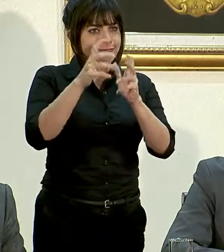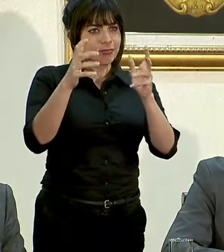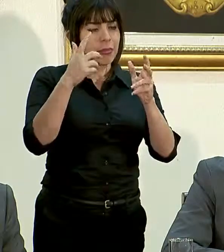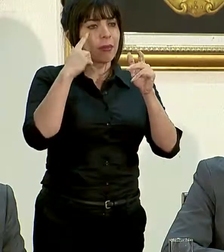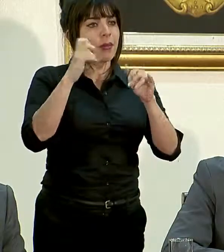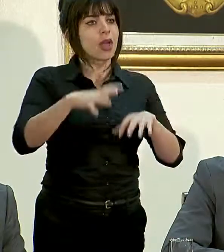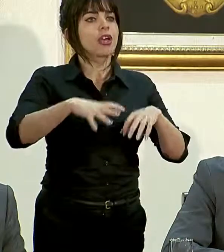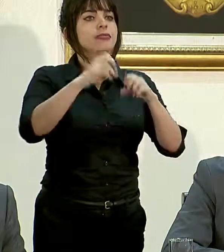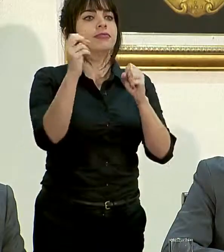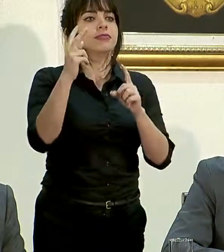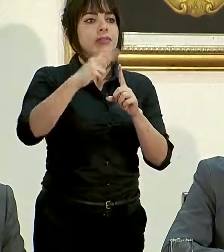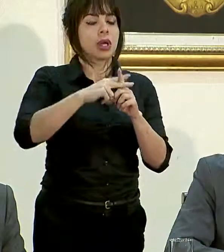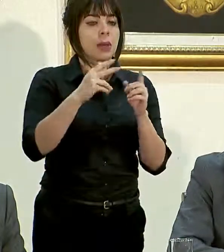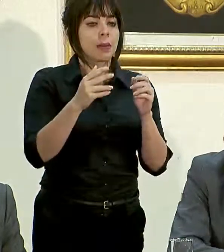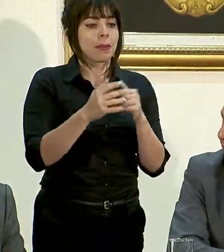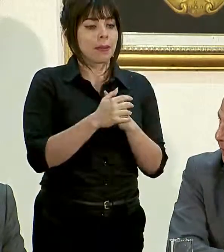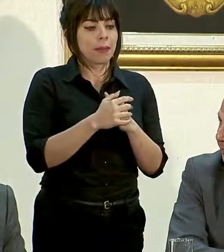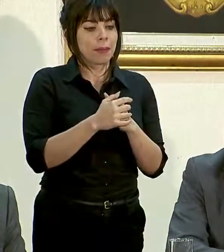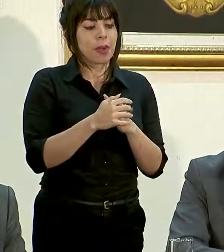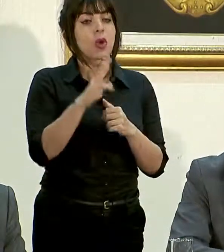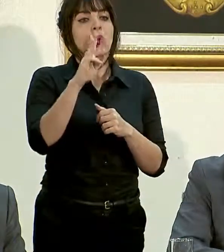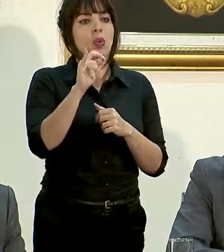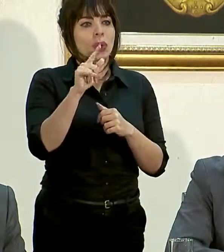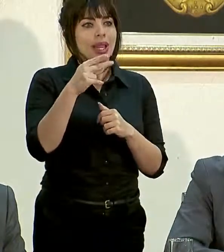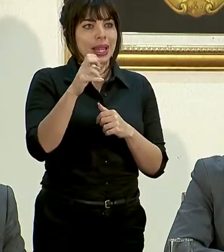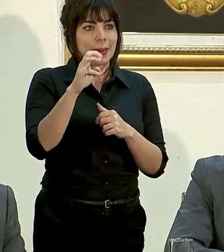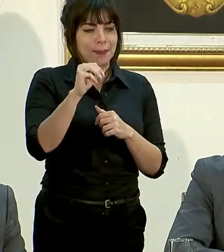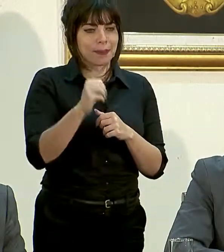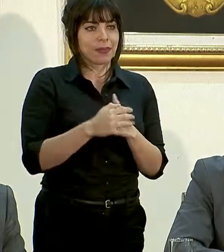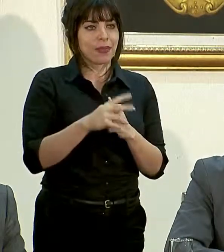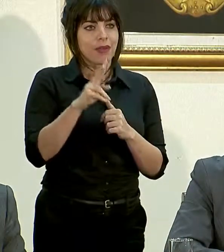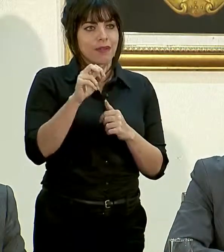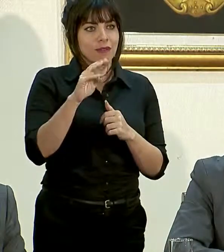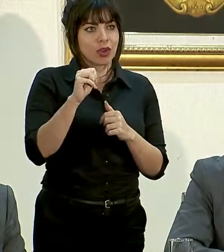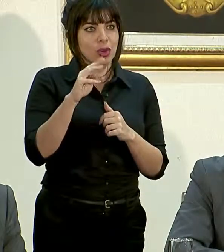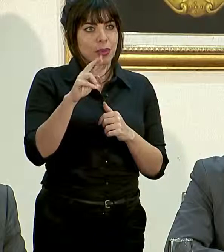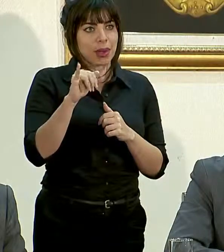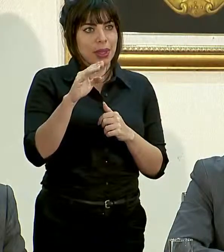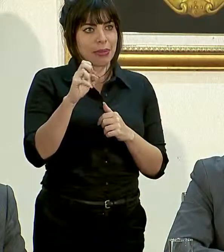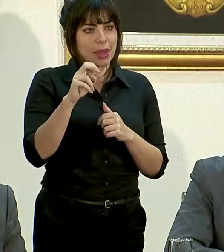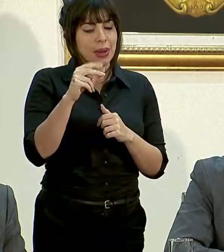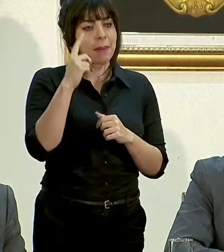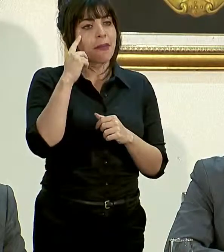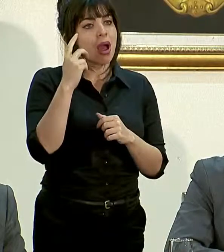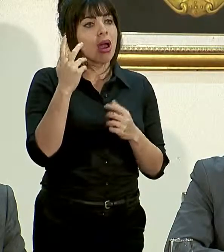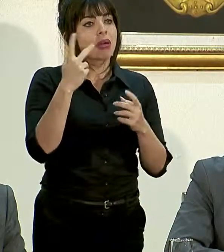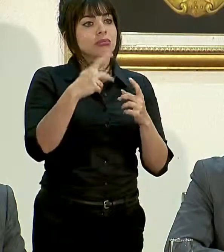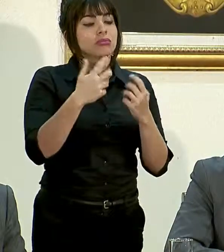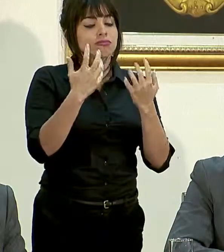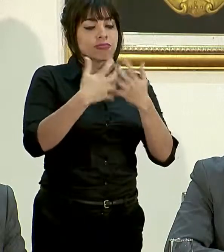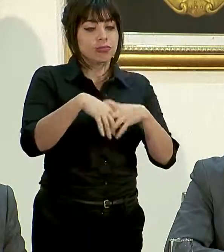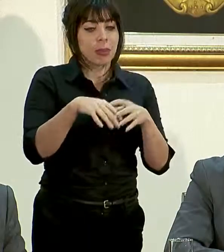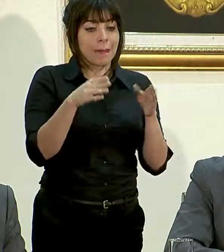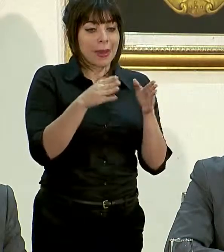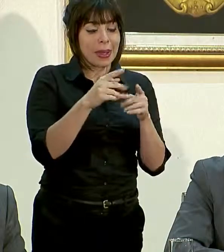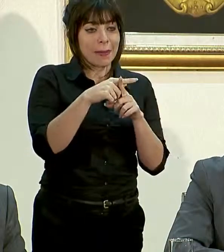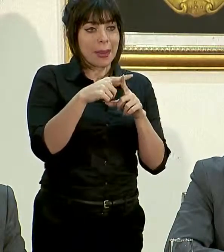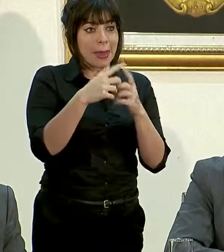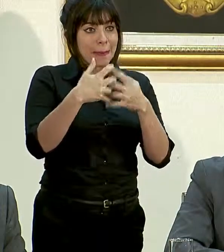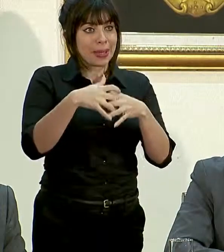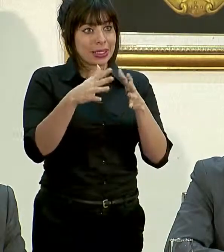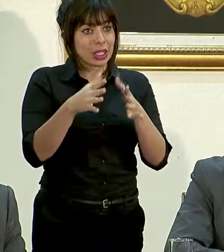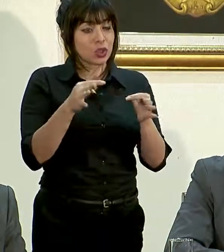dotar a los pequeños, perdón, Wilhelm von Breyman, para dotar a los pequeños y medianos